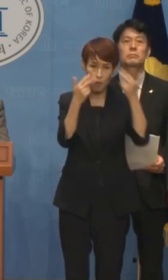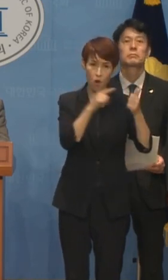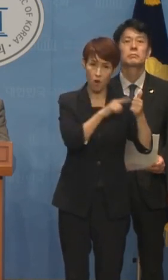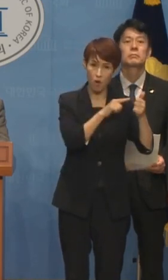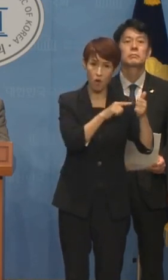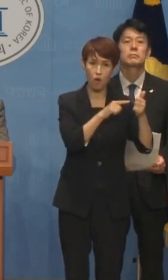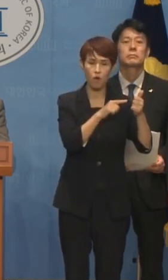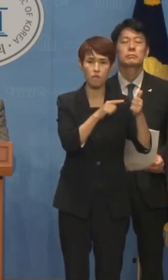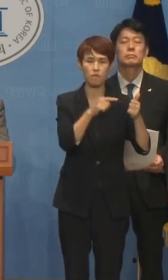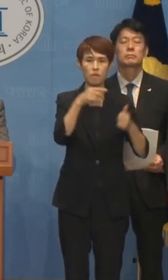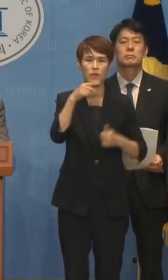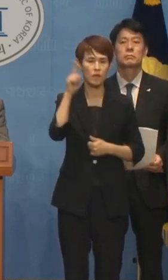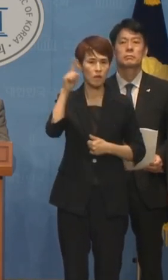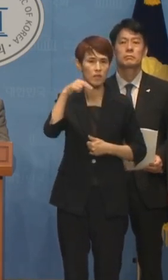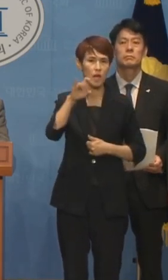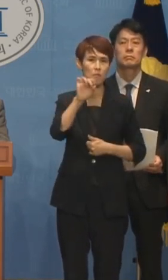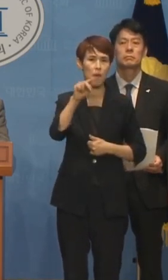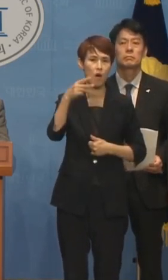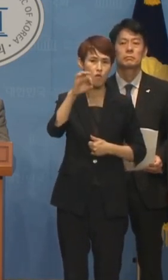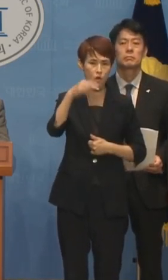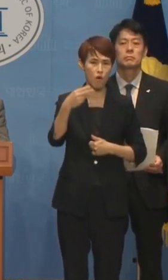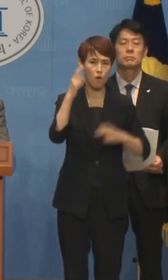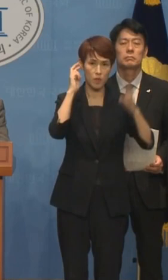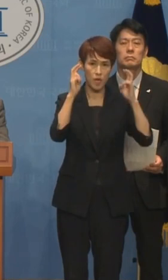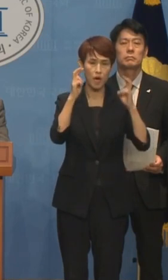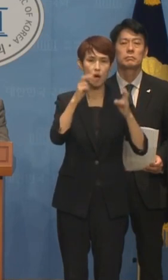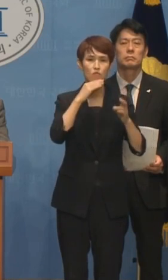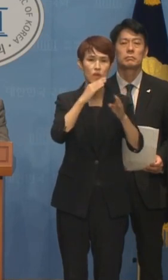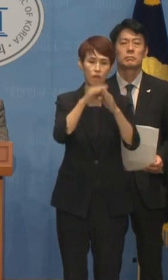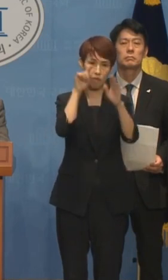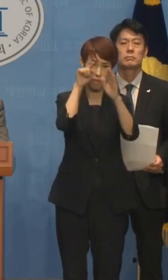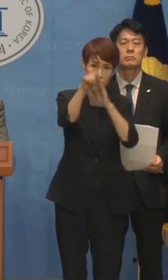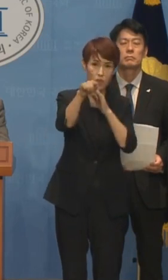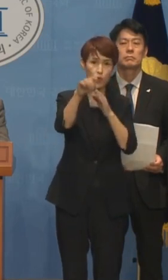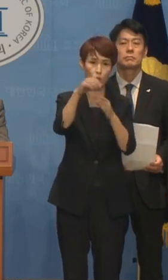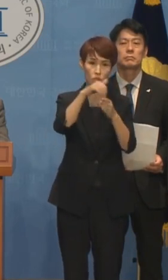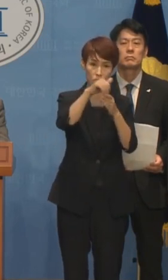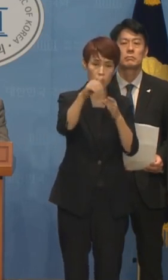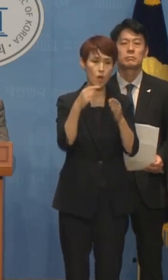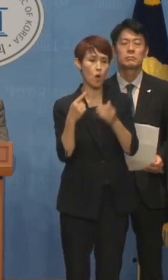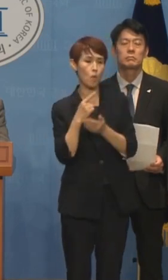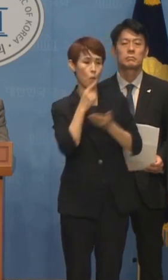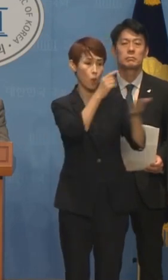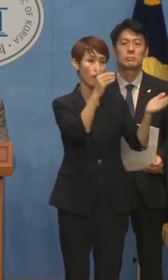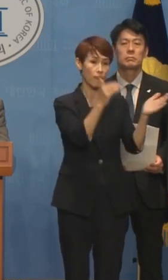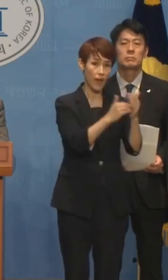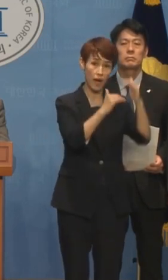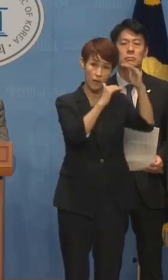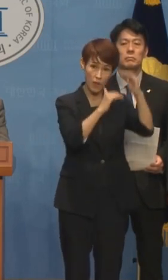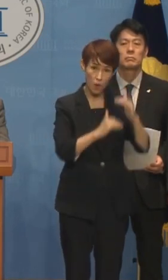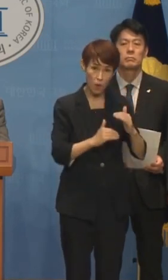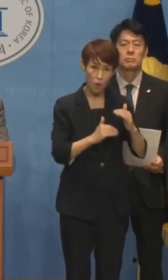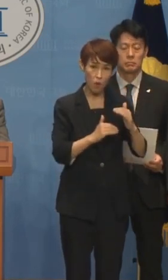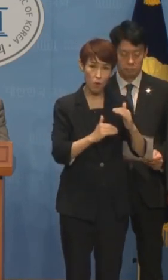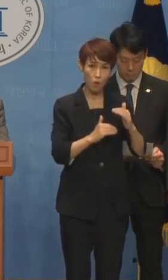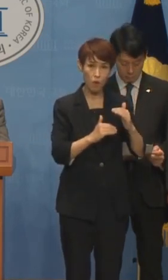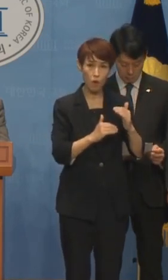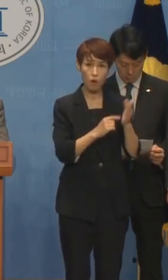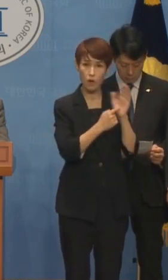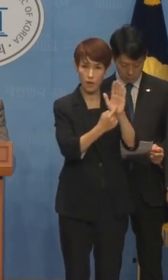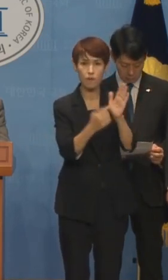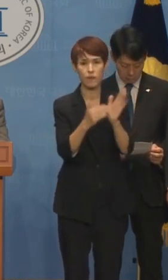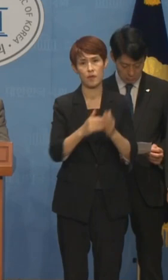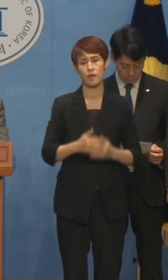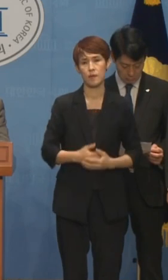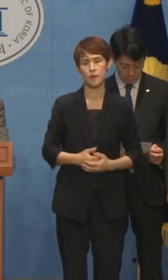대표에게 쌍방울 그룹 방북비용 대납 사실을 보고했다는 진술이 나온 점에